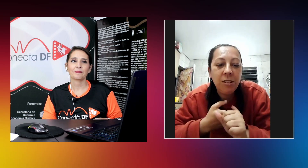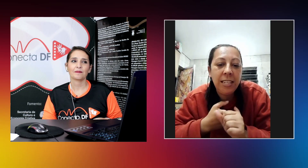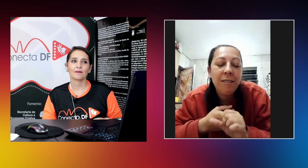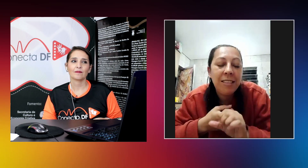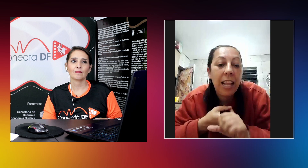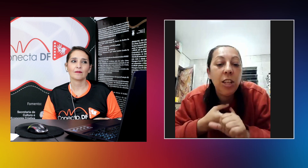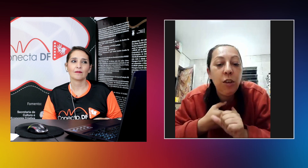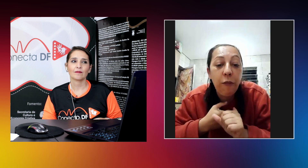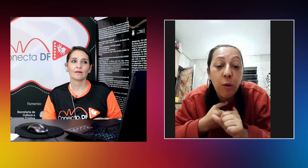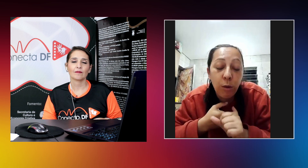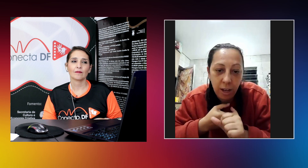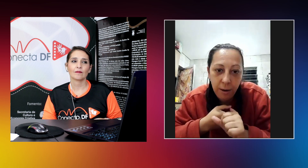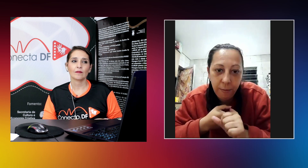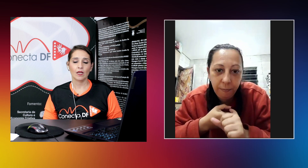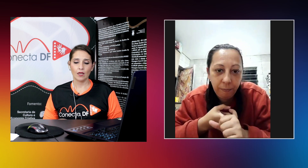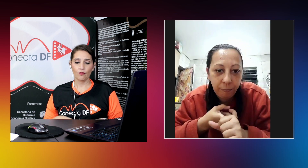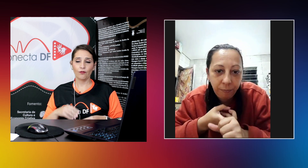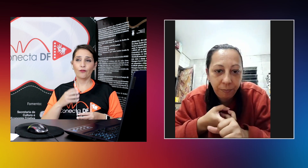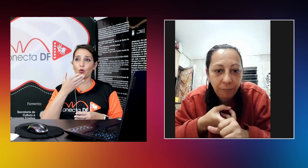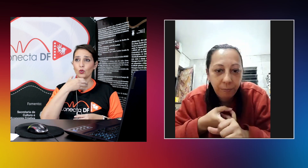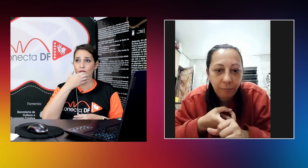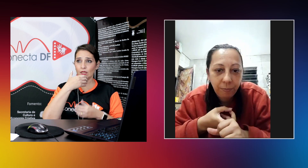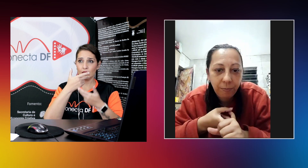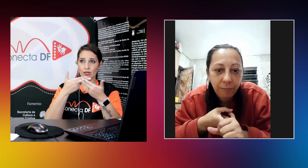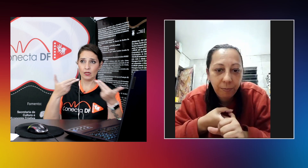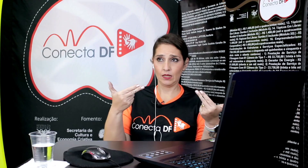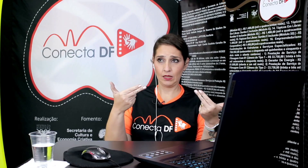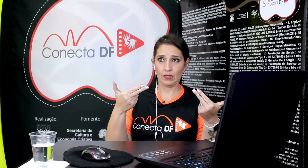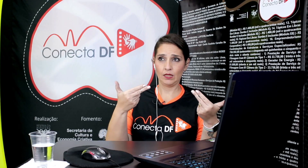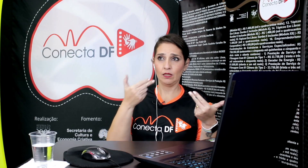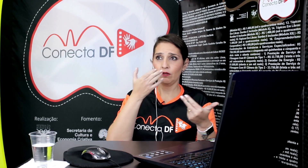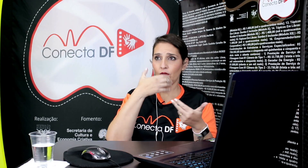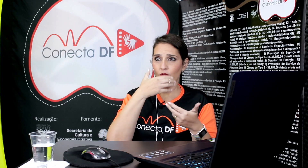o sinal de salada de fruta. Fruta,